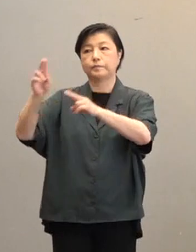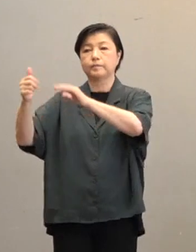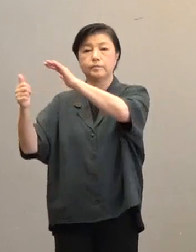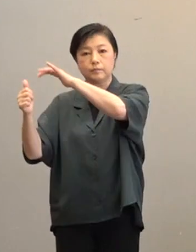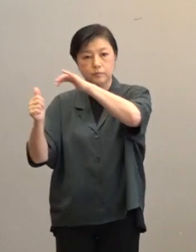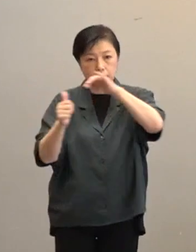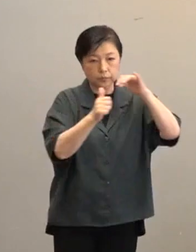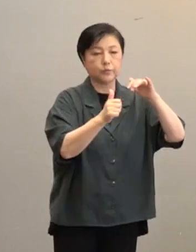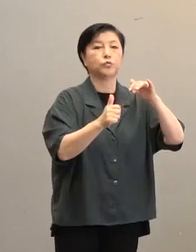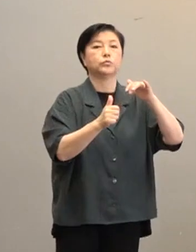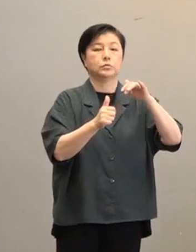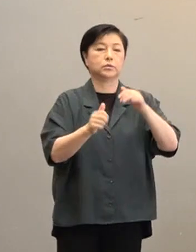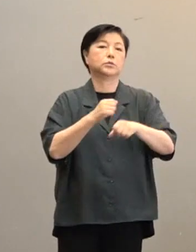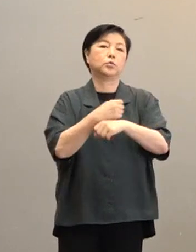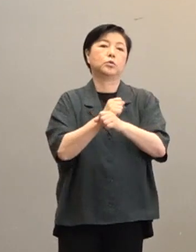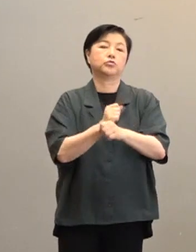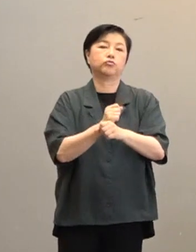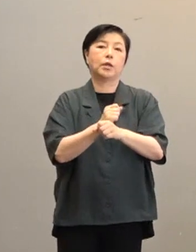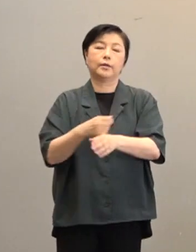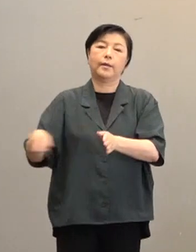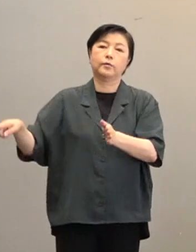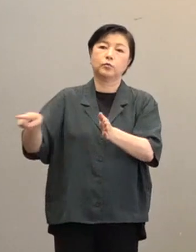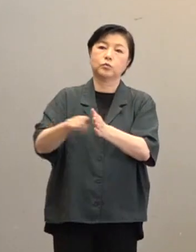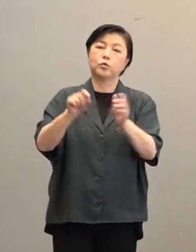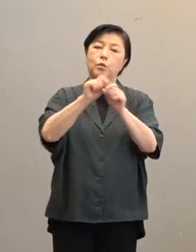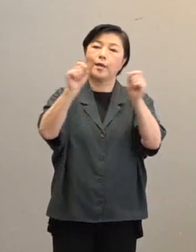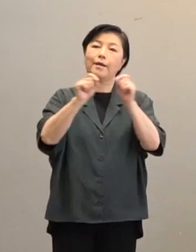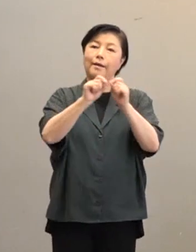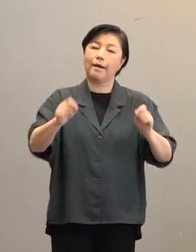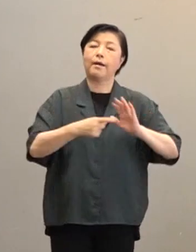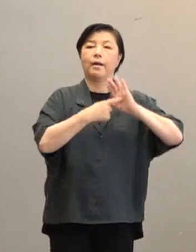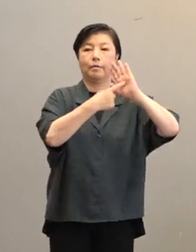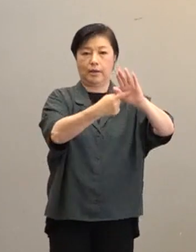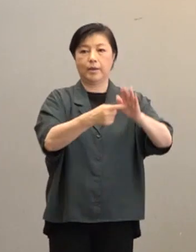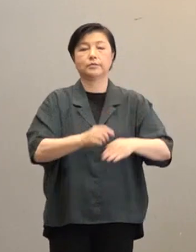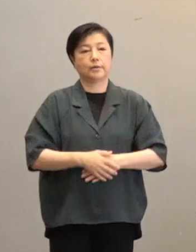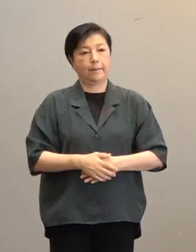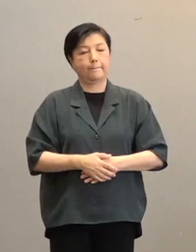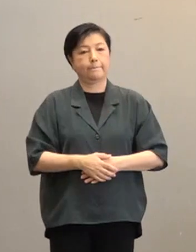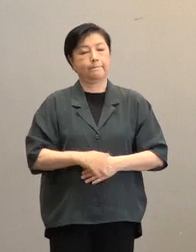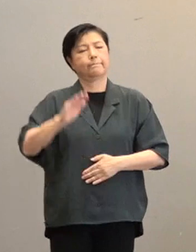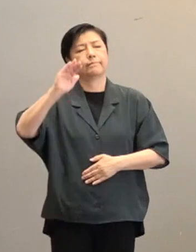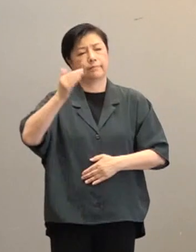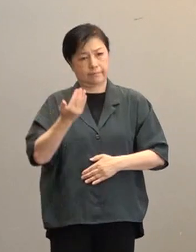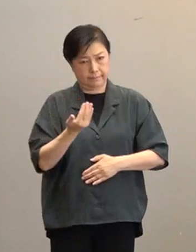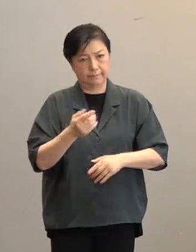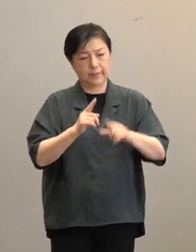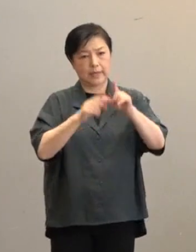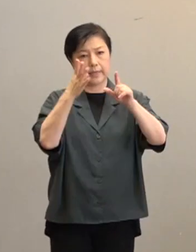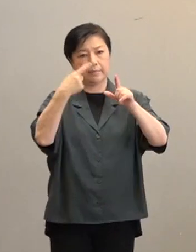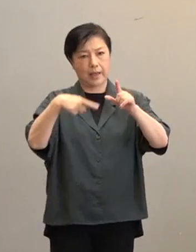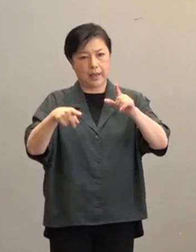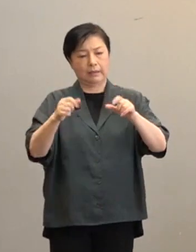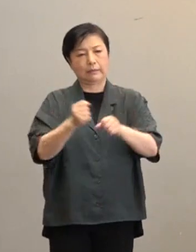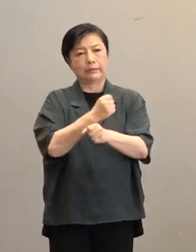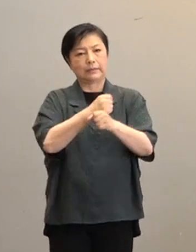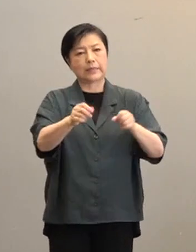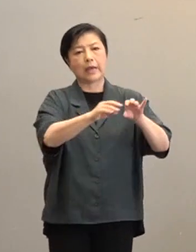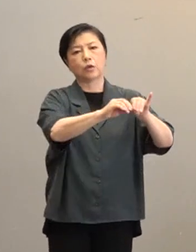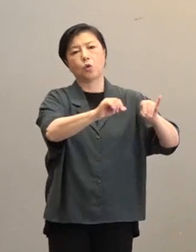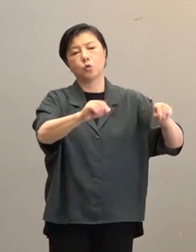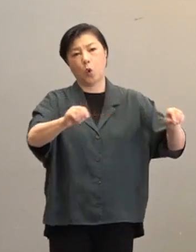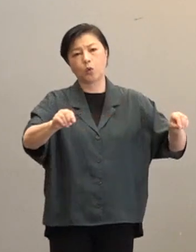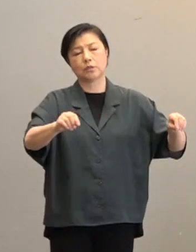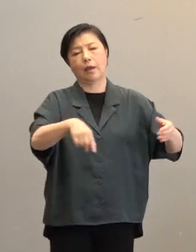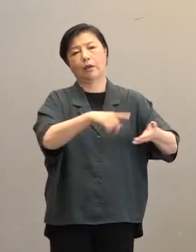組んできた、その結果がこうした形で現れていると思います。しかしながら千葉県産業用地がですね、